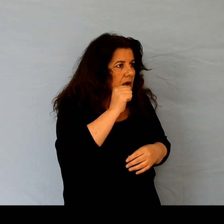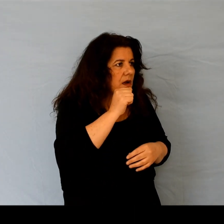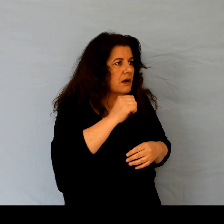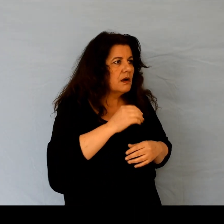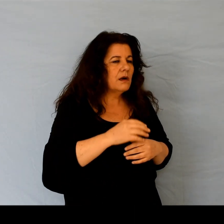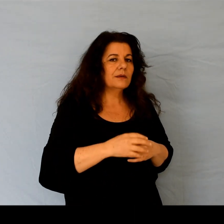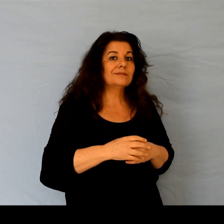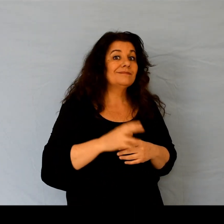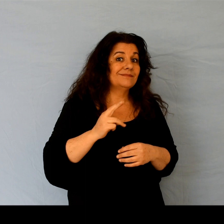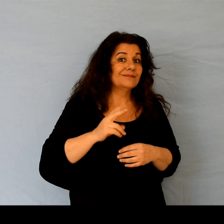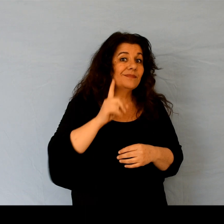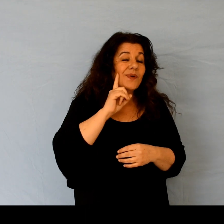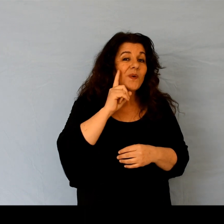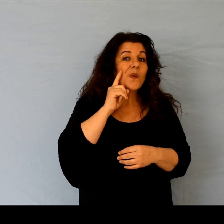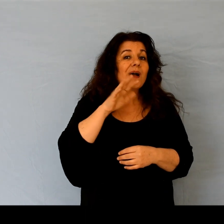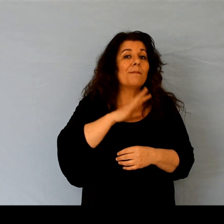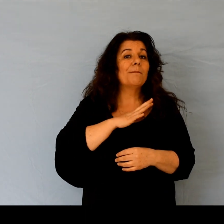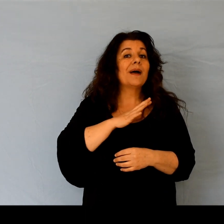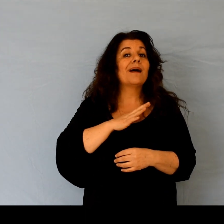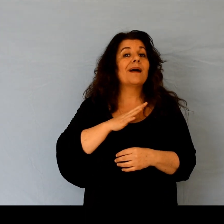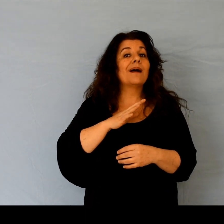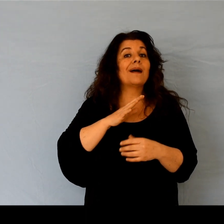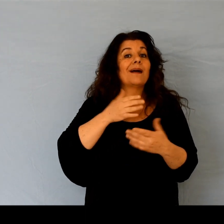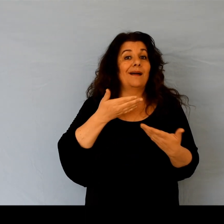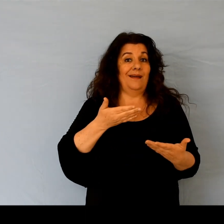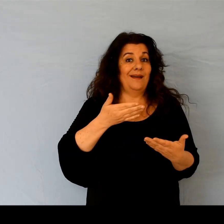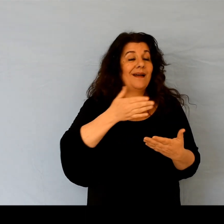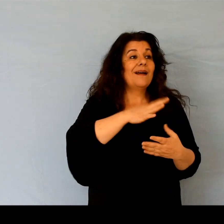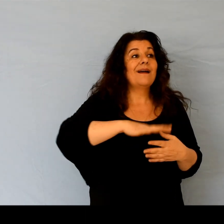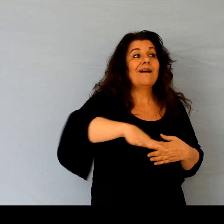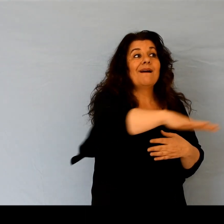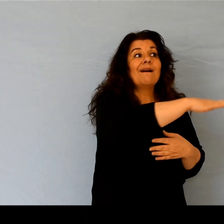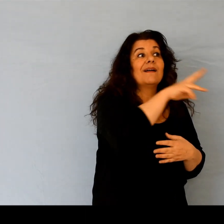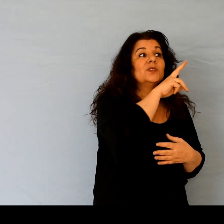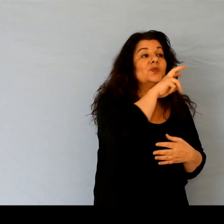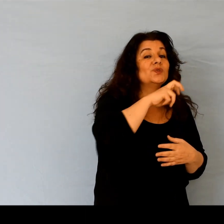En effet, les Juifs ne fréquentent pas les Samaritains.